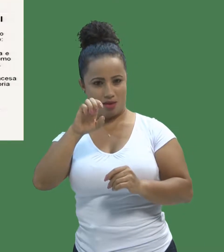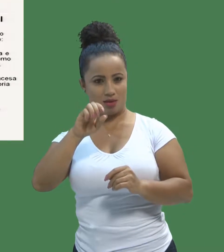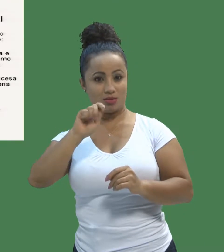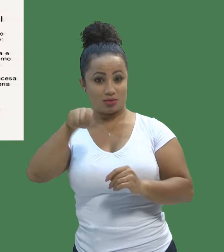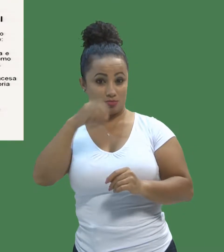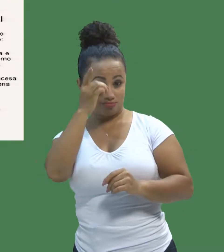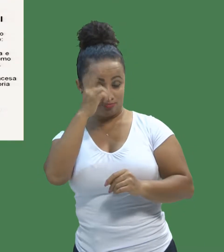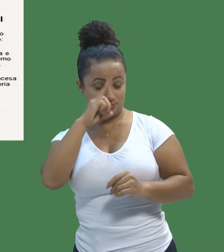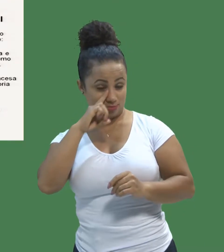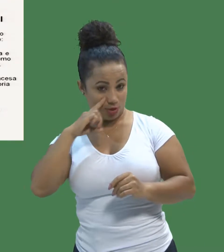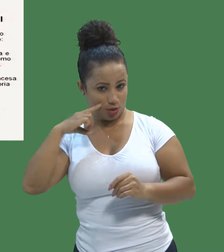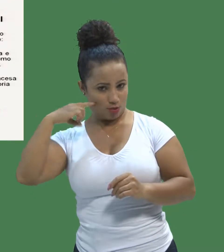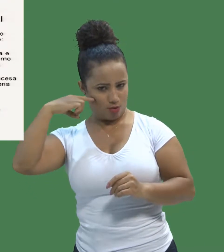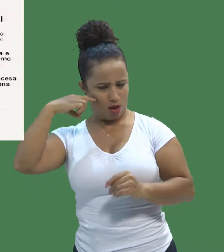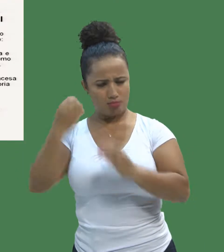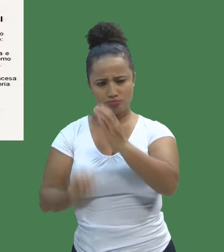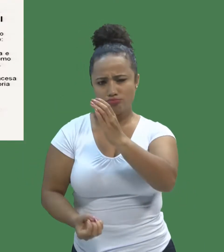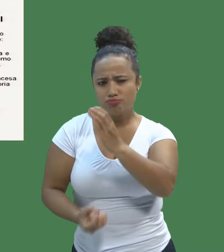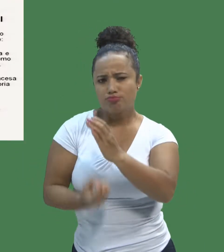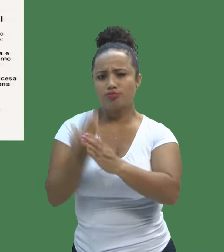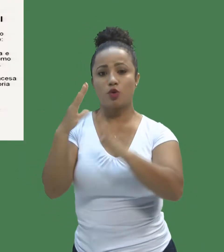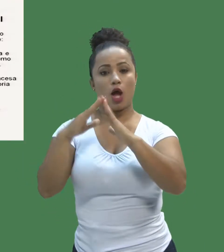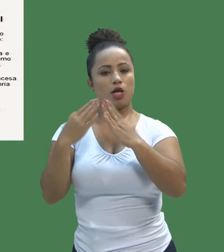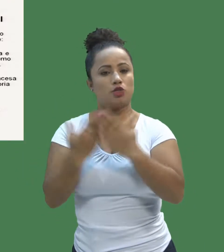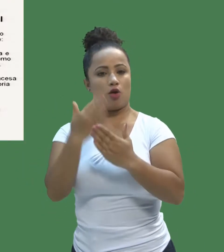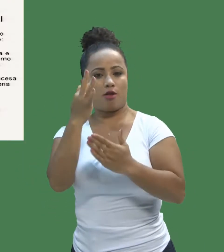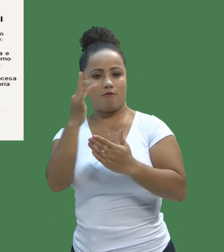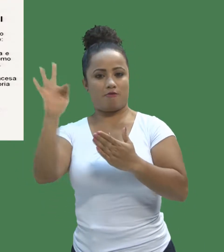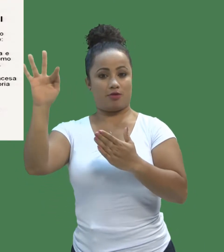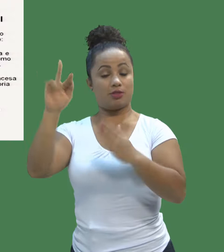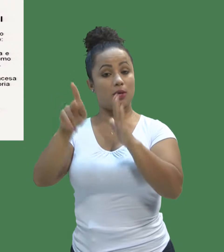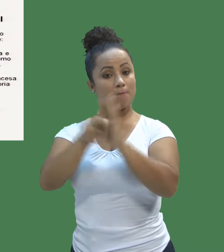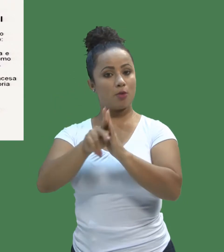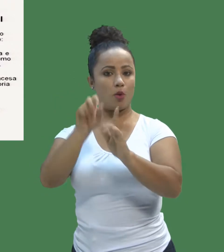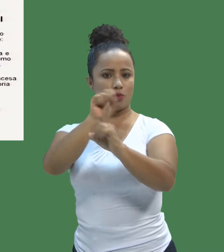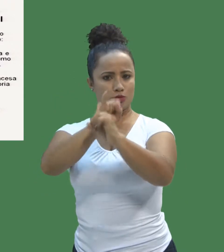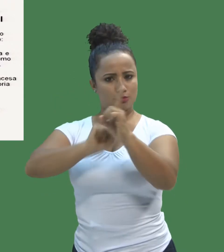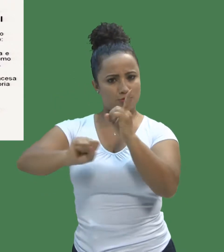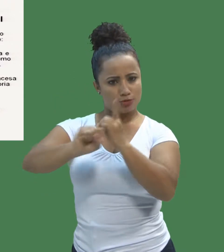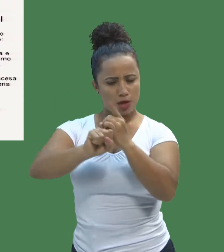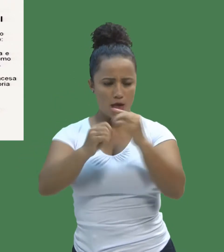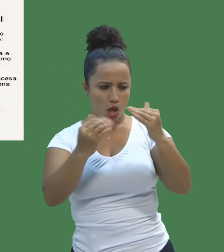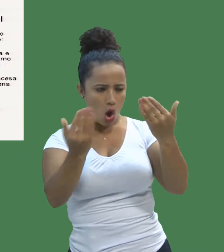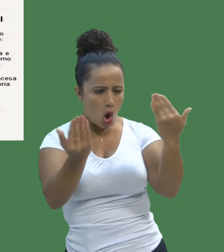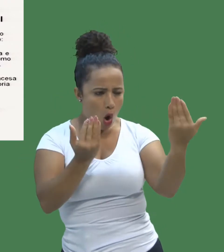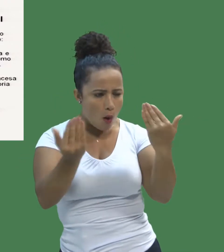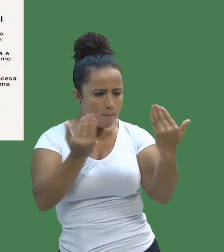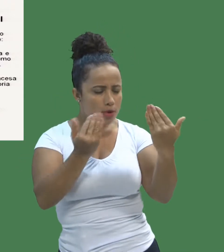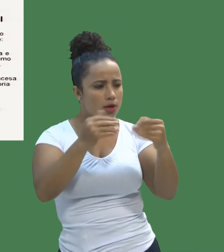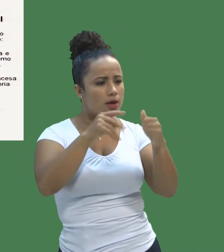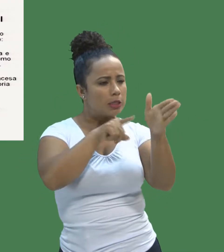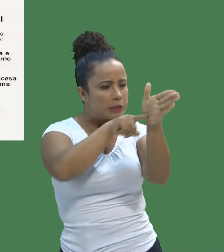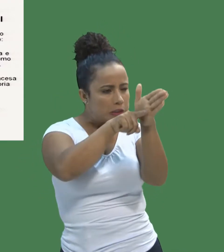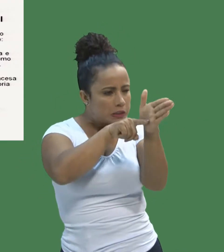com a teoria sociológica. E o nosso terceiro autor seria o Max Weber.